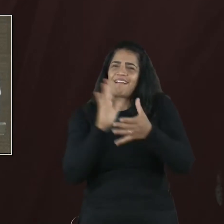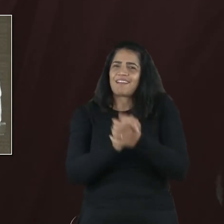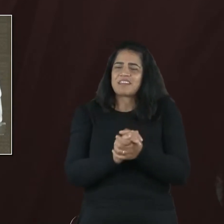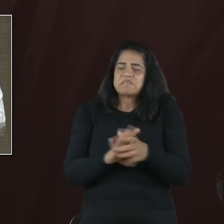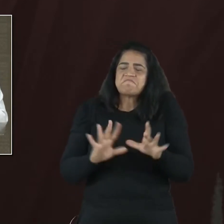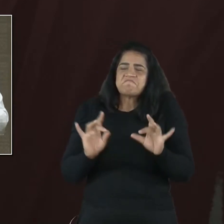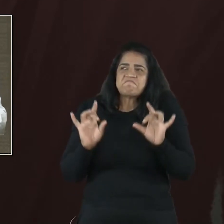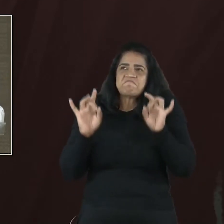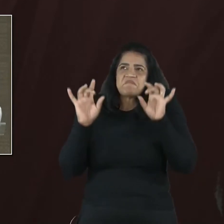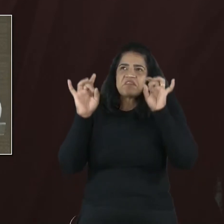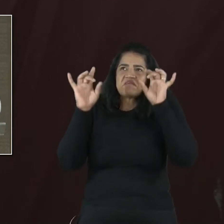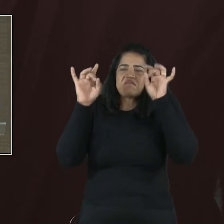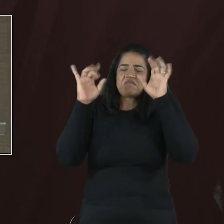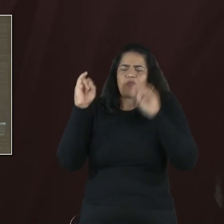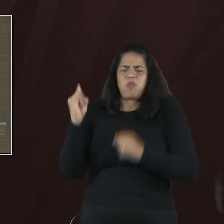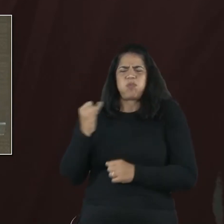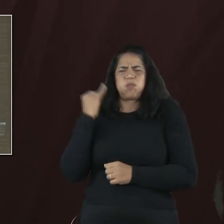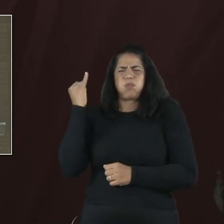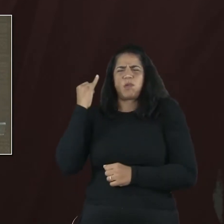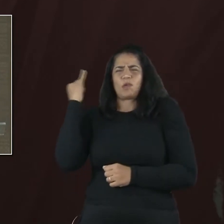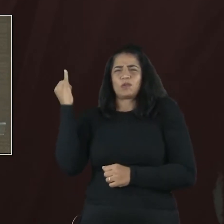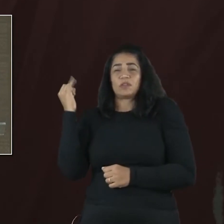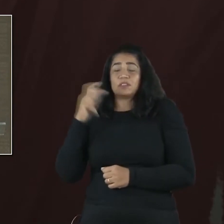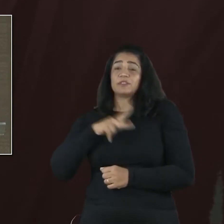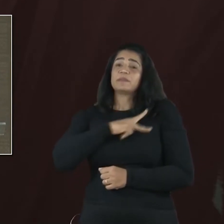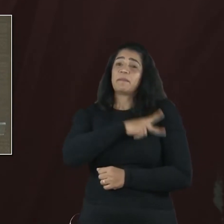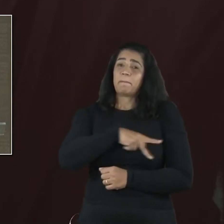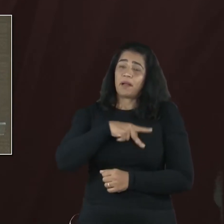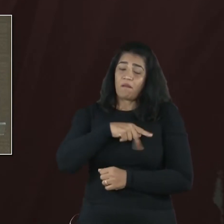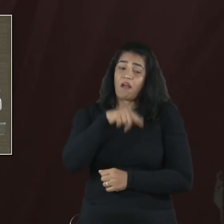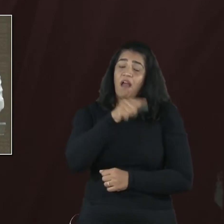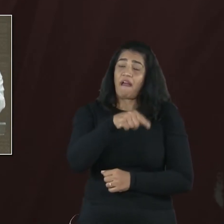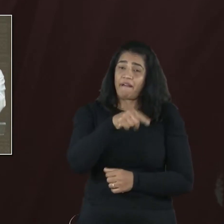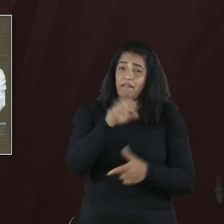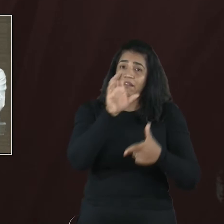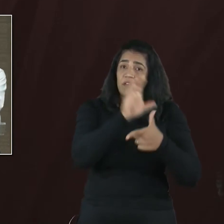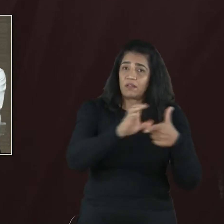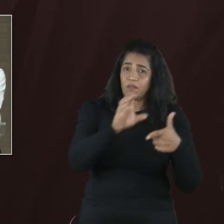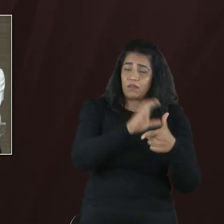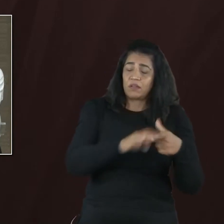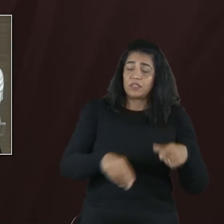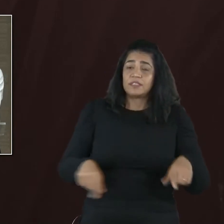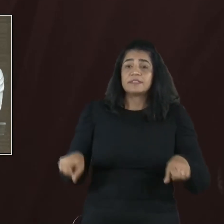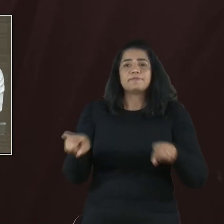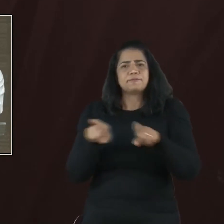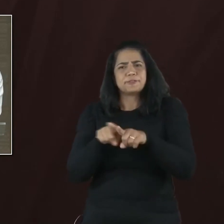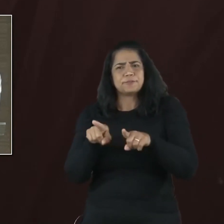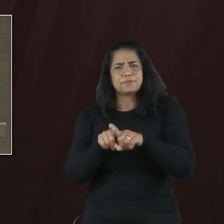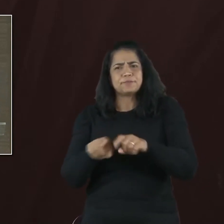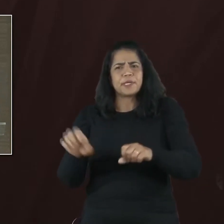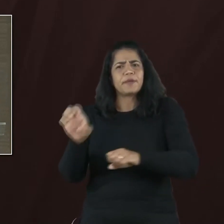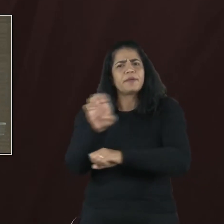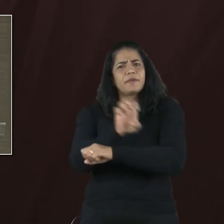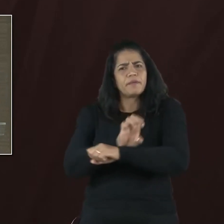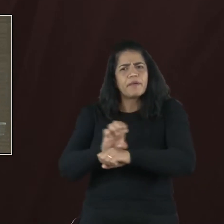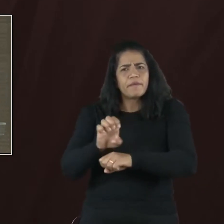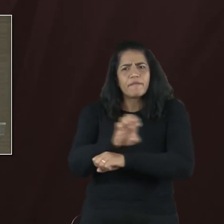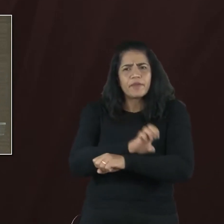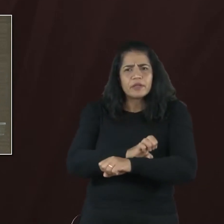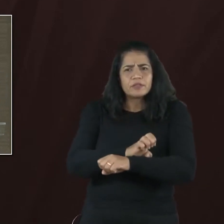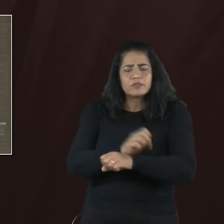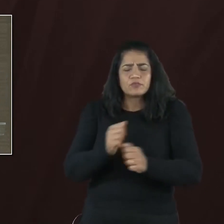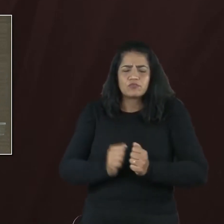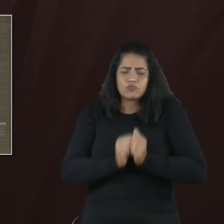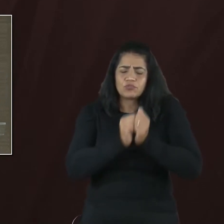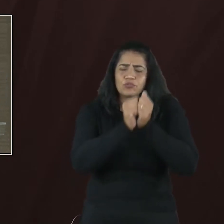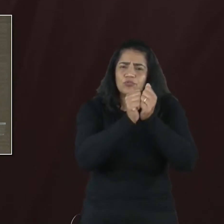em Corinto, mas também em Éfeso. Esse casal foi para Éfeso na terceira viagem, né, antes de